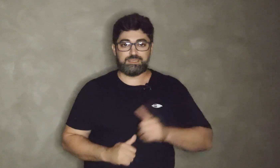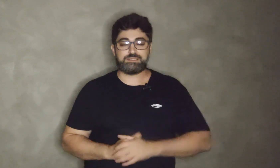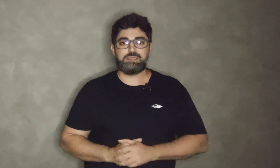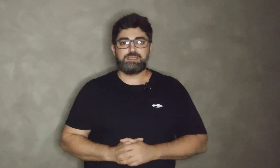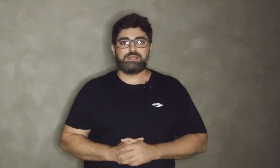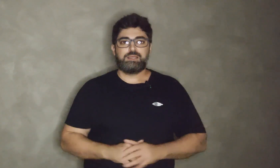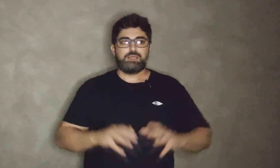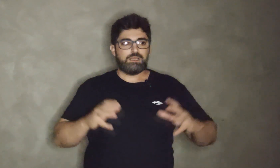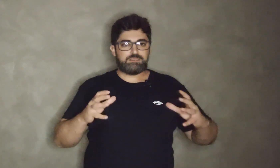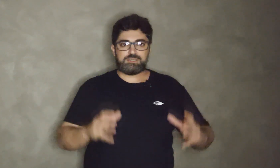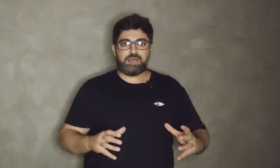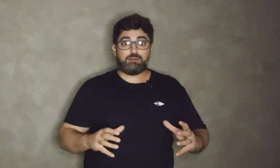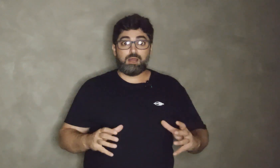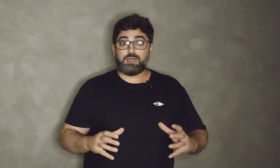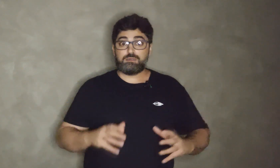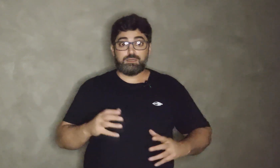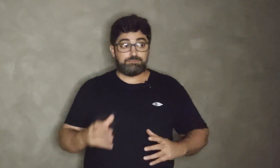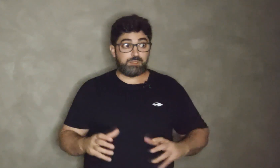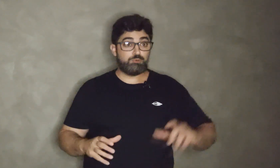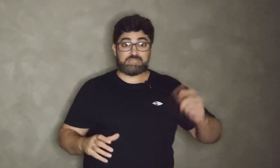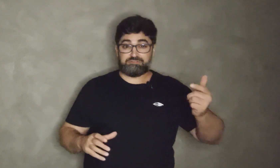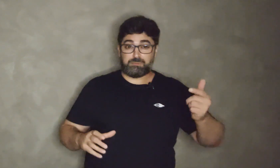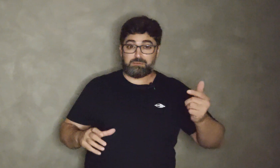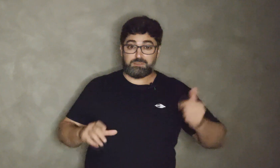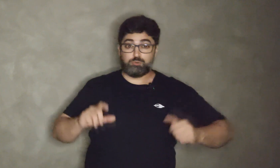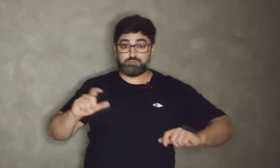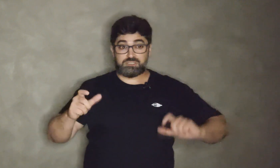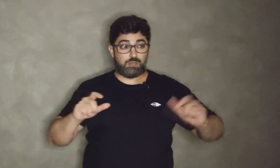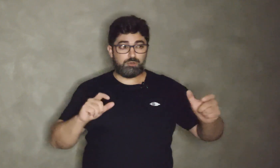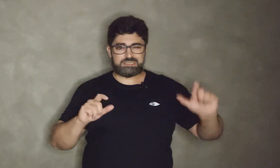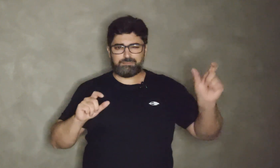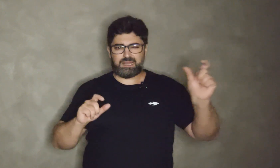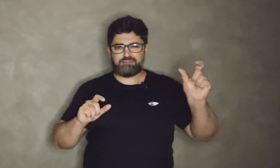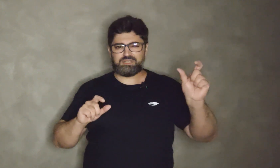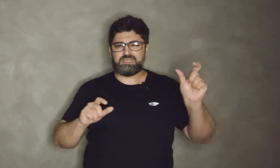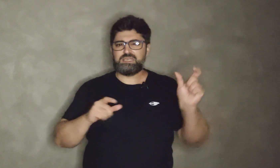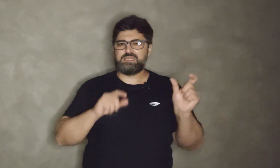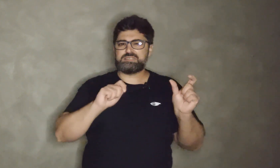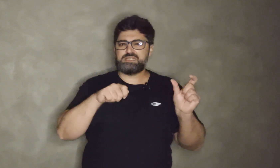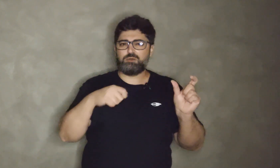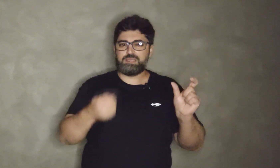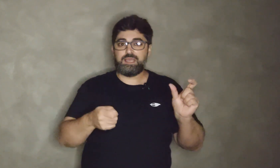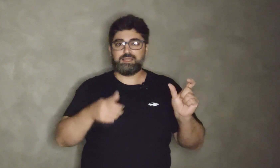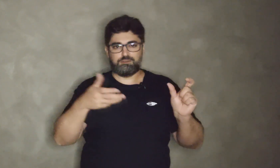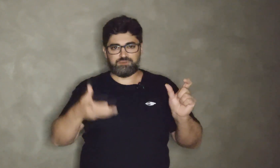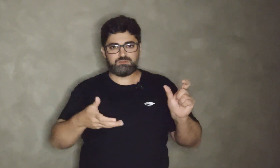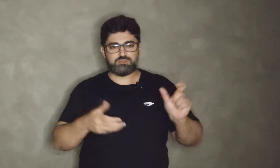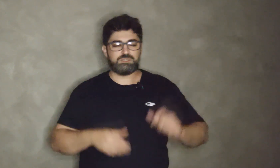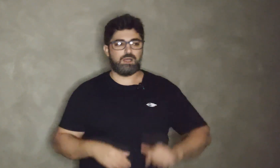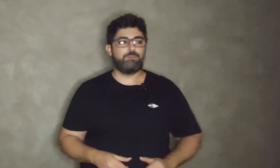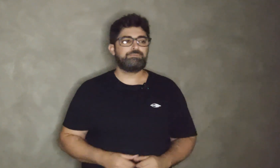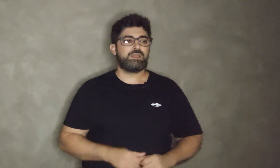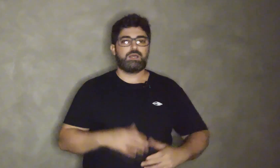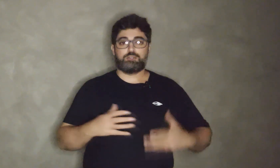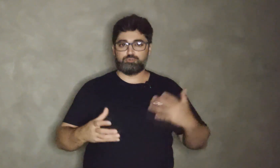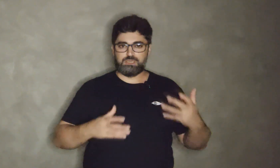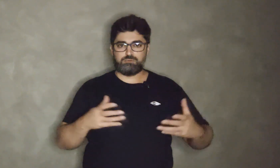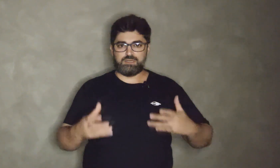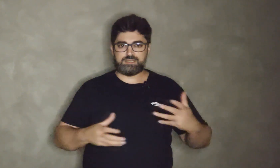beleza? Eles ficaram lá, perguntavam para mim algum sinal, essa palavra aqui, que sinal que é? Daí eu fazia o sinal, ajudando eles